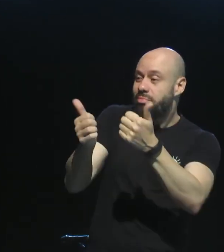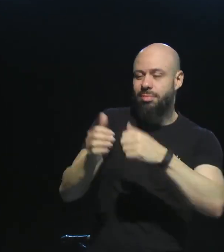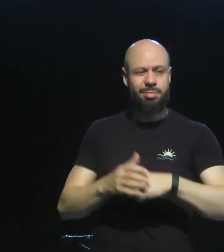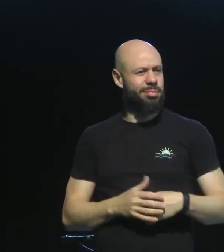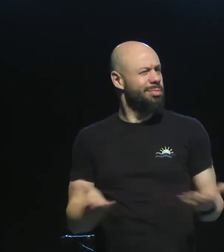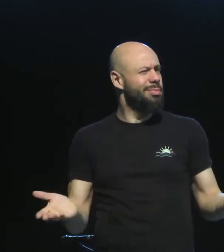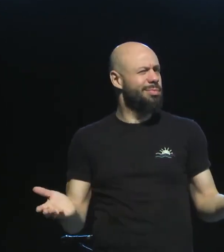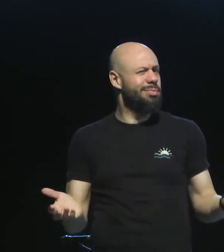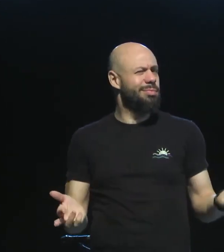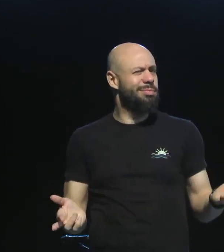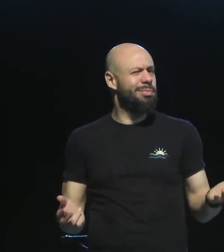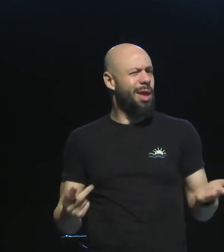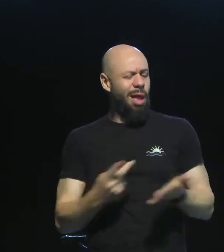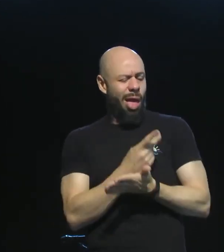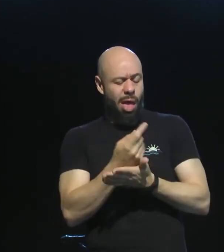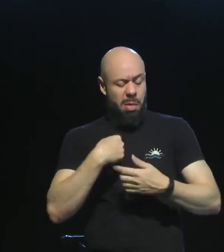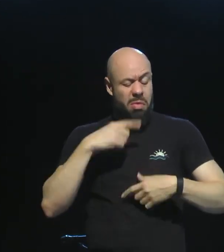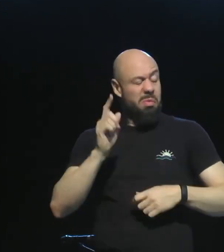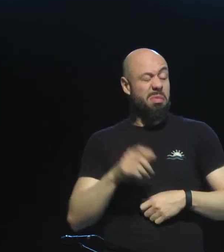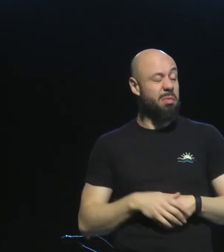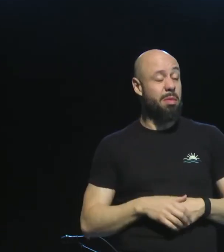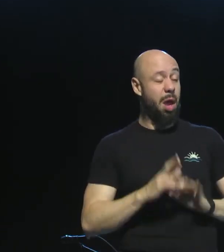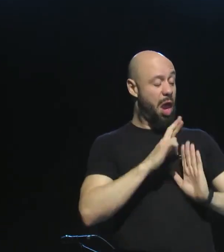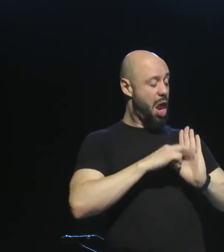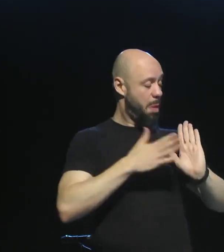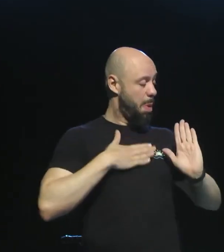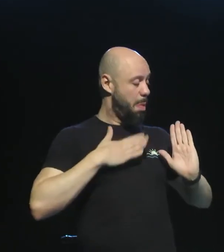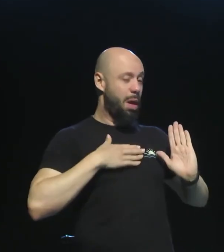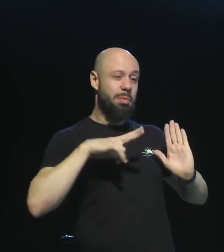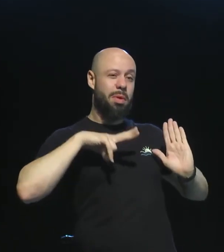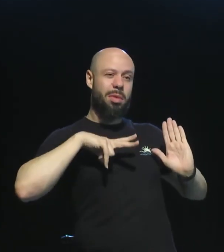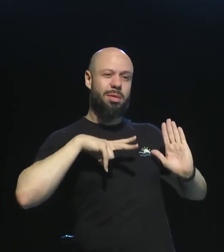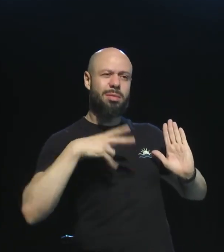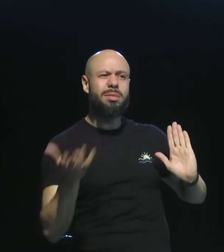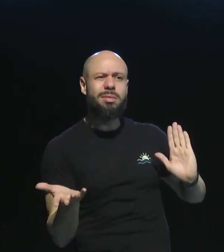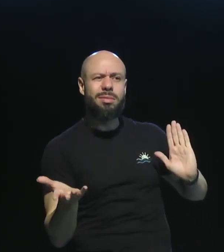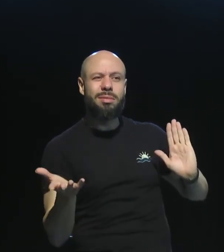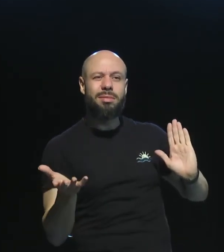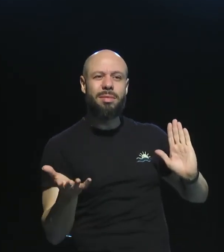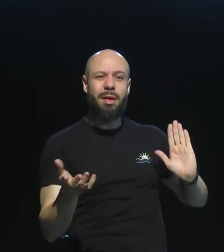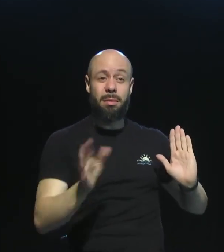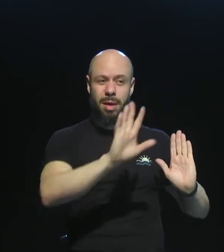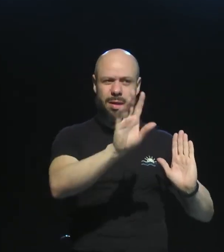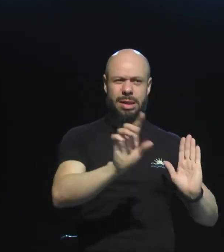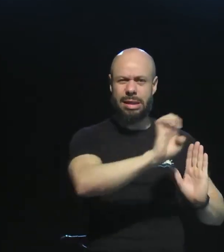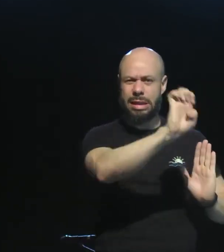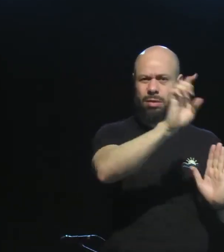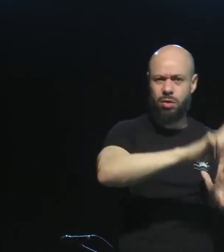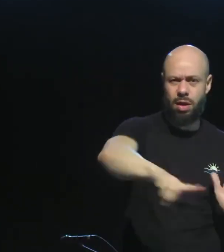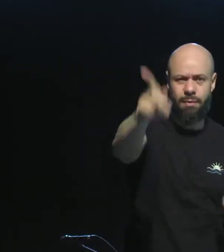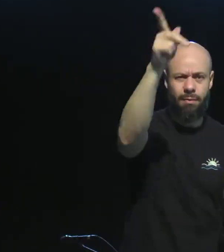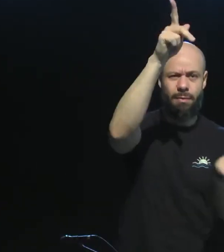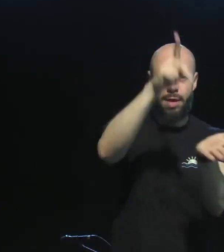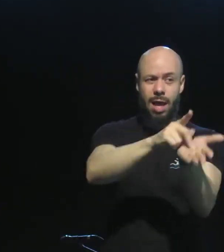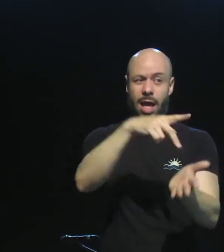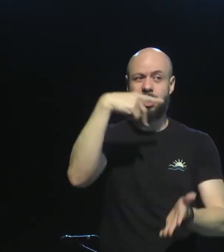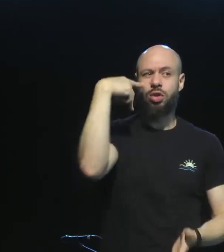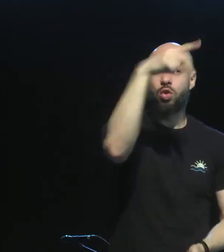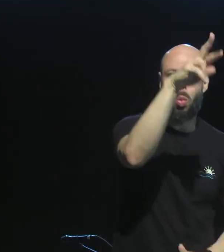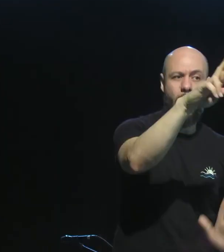errado. Se você viver a sua verdade, no fundo é a